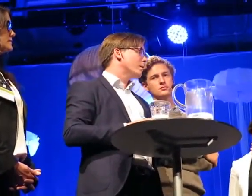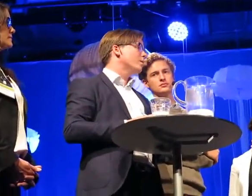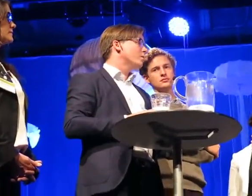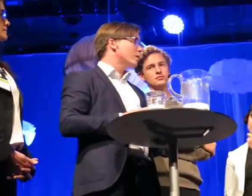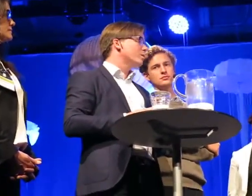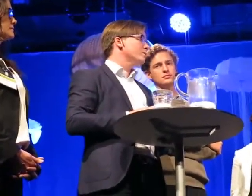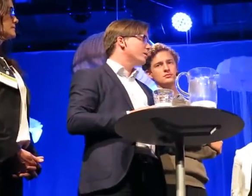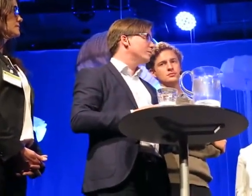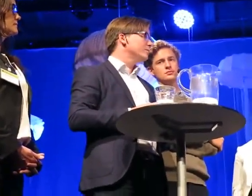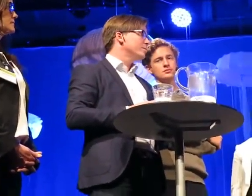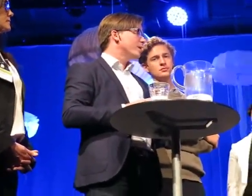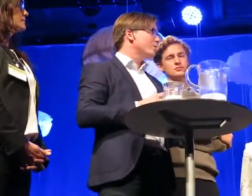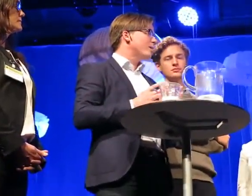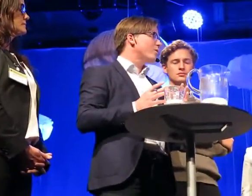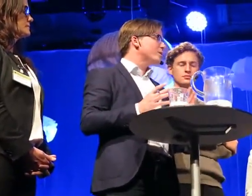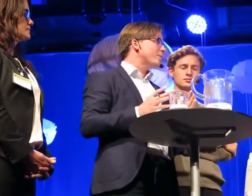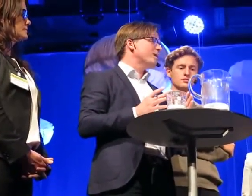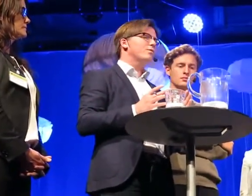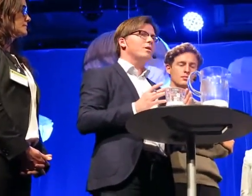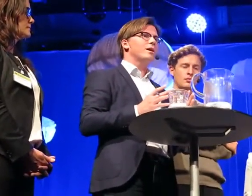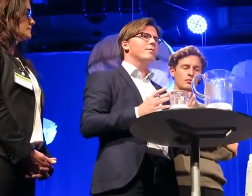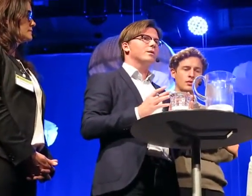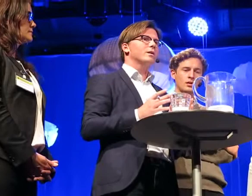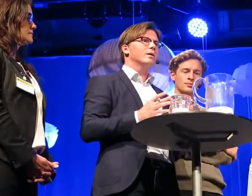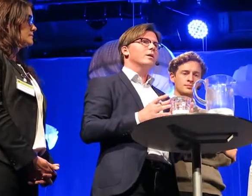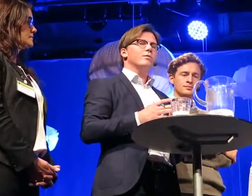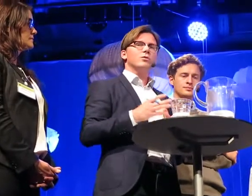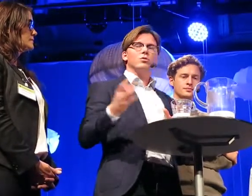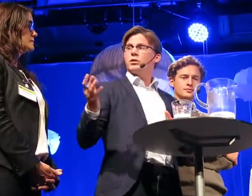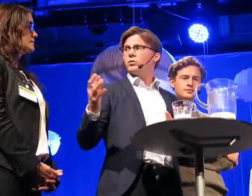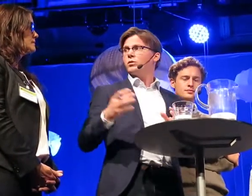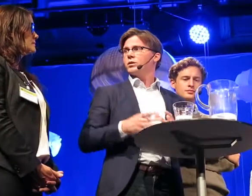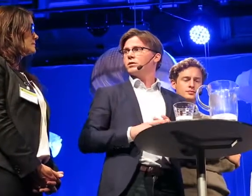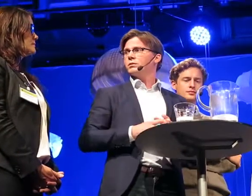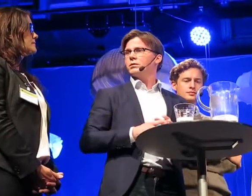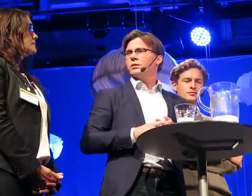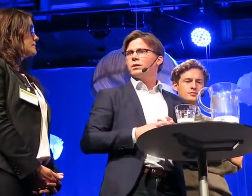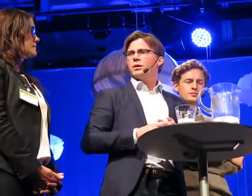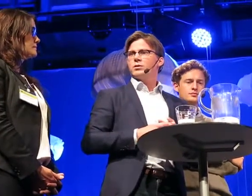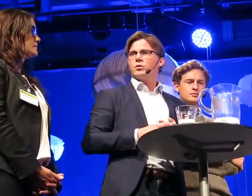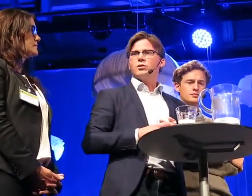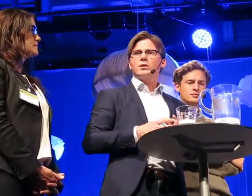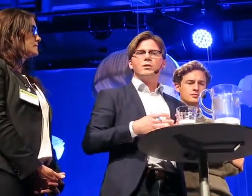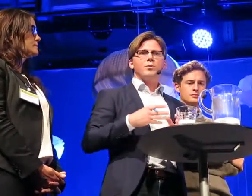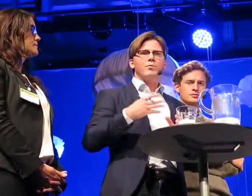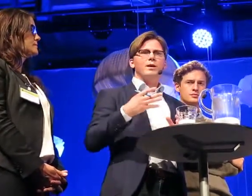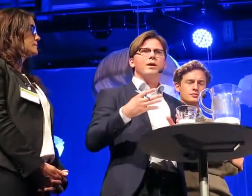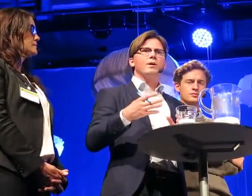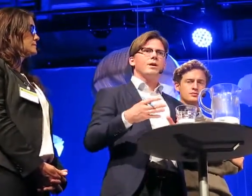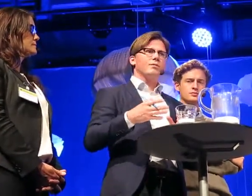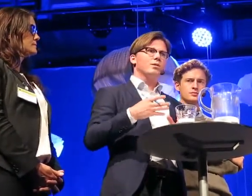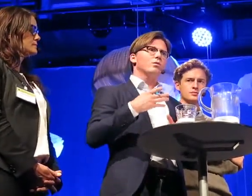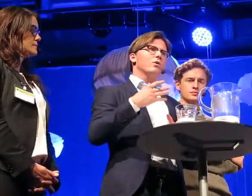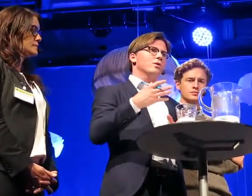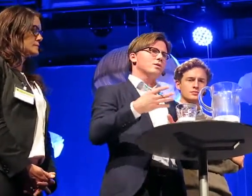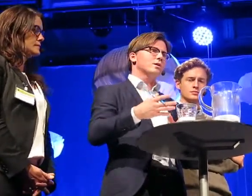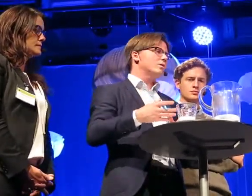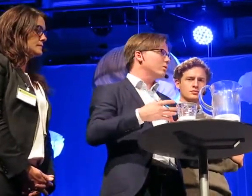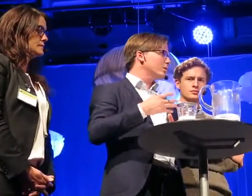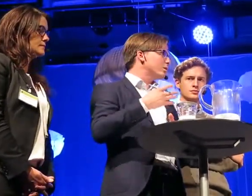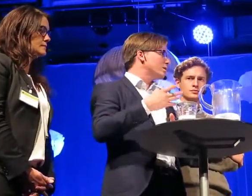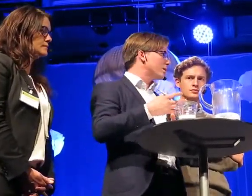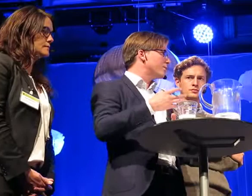men vi kommer ibland ha olika lösningar. Alltså man får respekt för det här med att vi tycker lite olika. Alltså jag ser ett problem i att vi nu